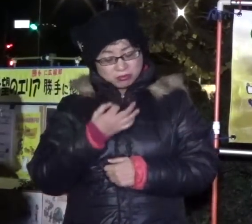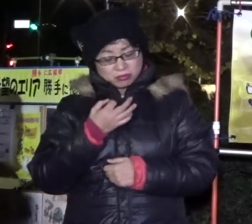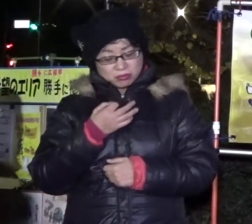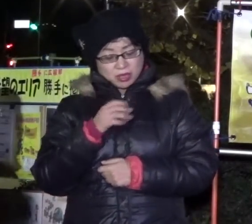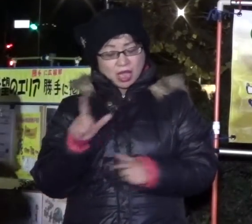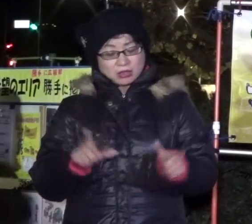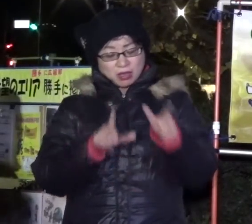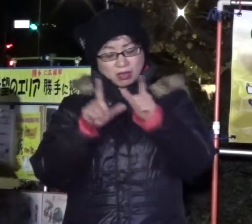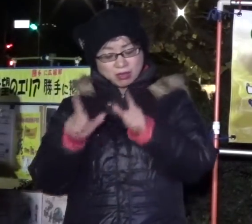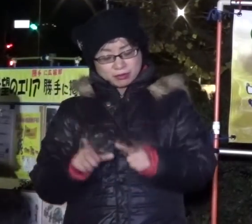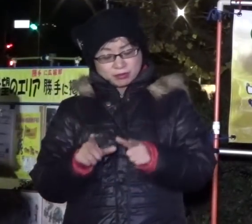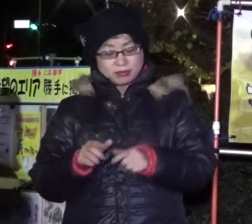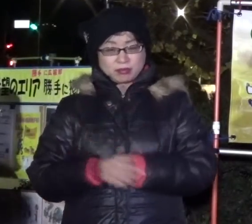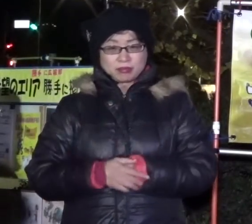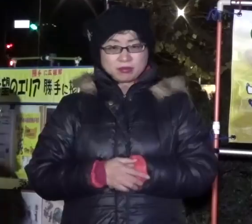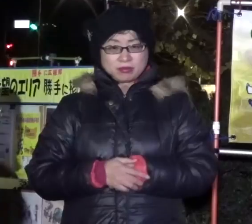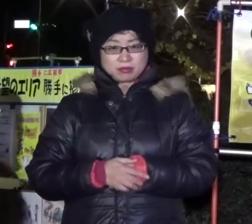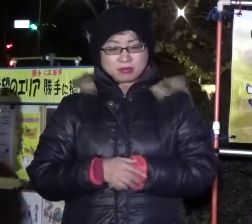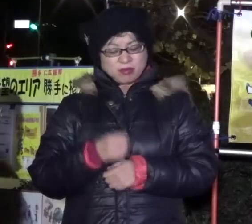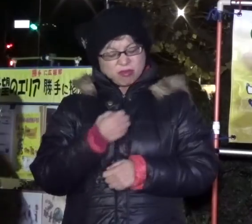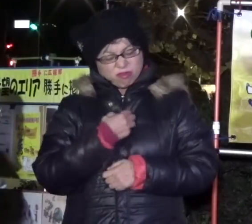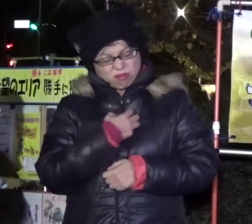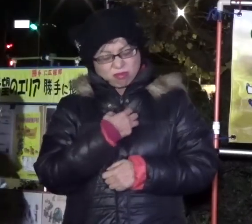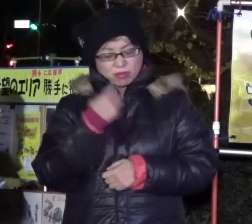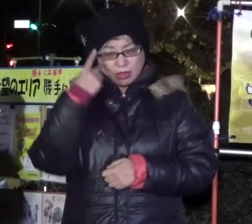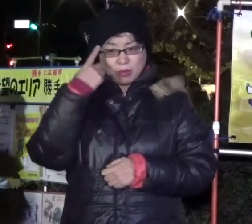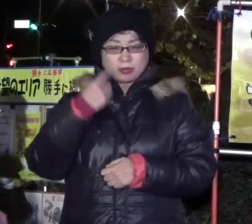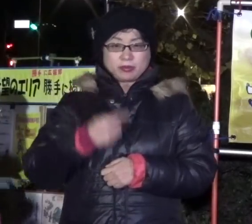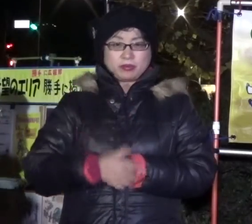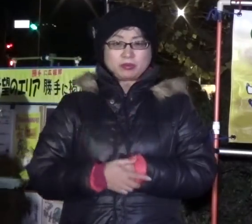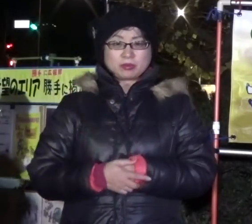ね。本当に悔しいですよね。